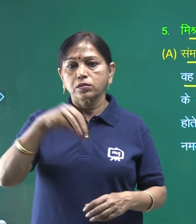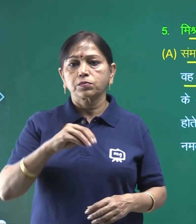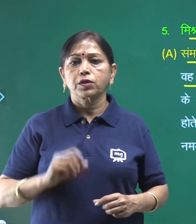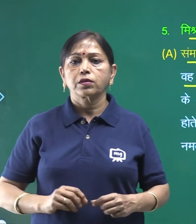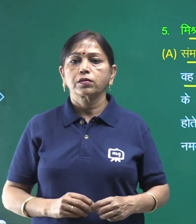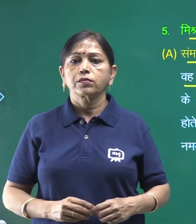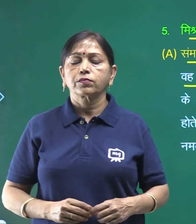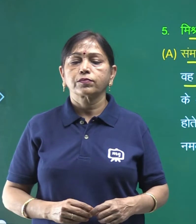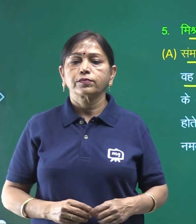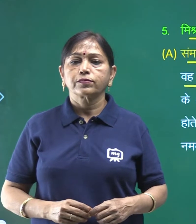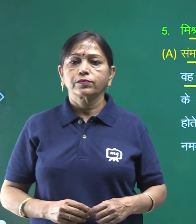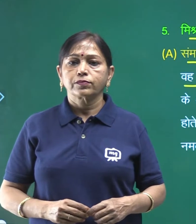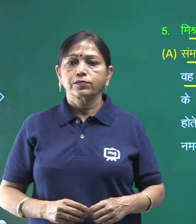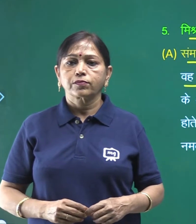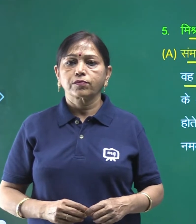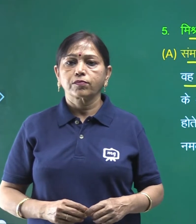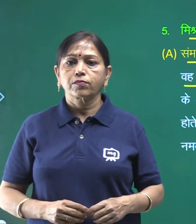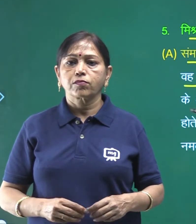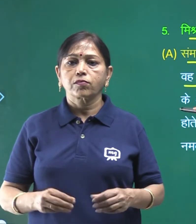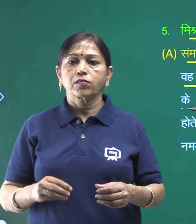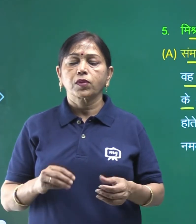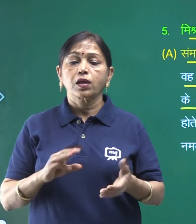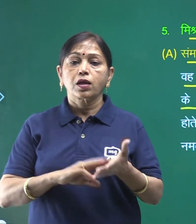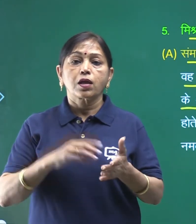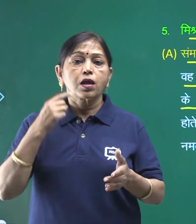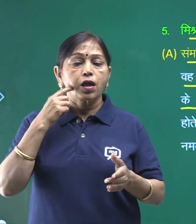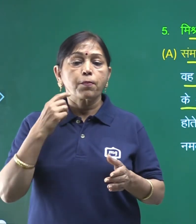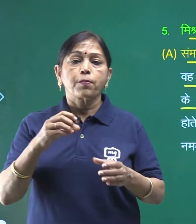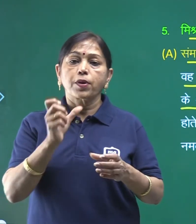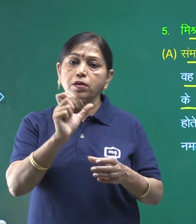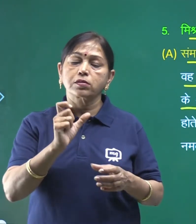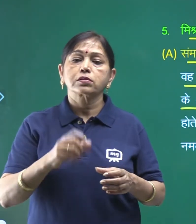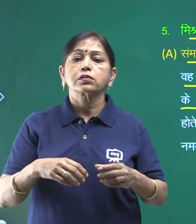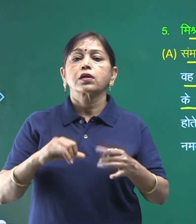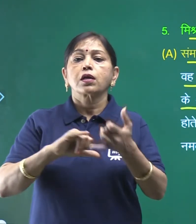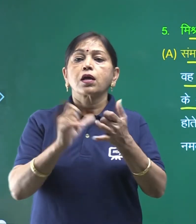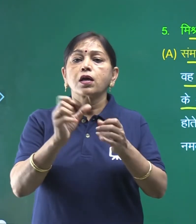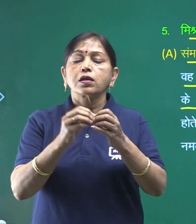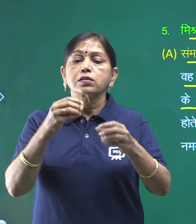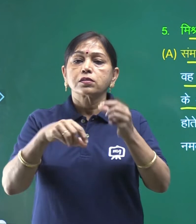जिसमें मिश्रित पदार्थों के अवयव